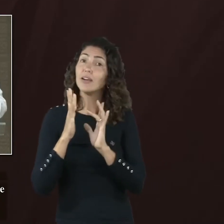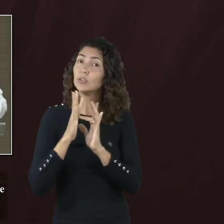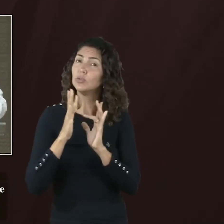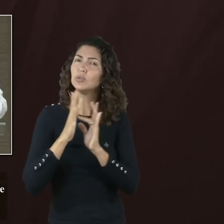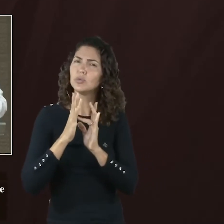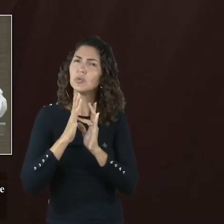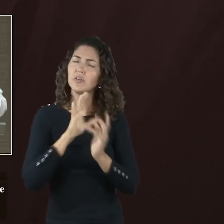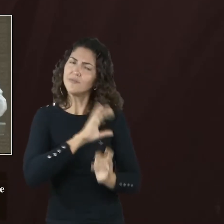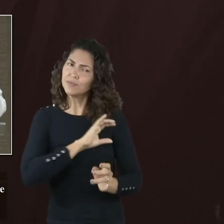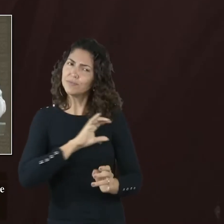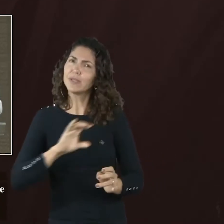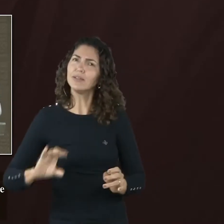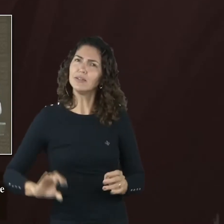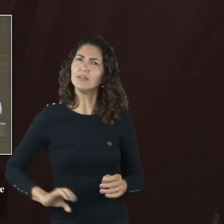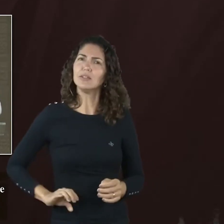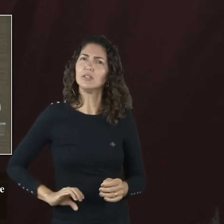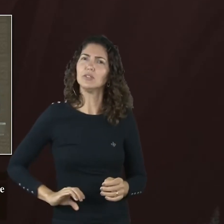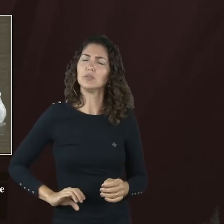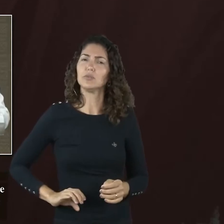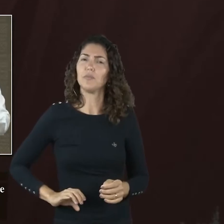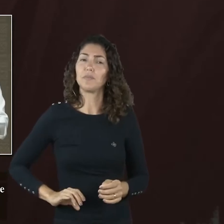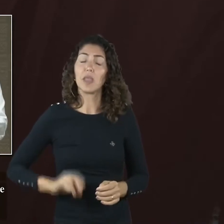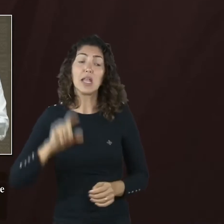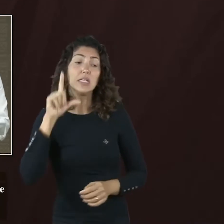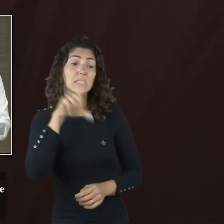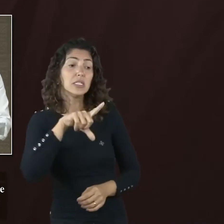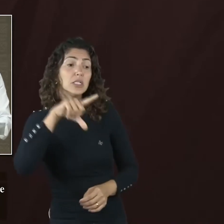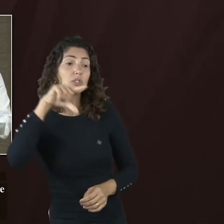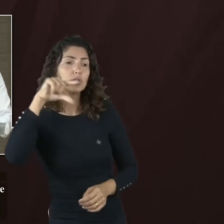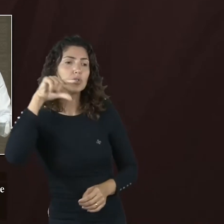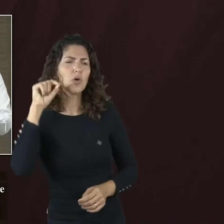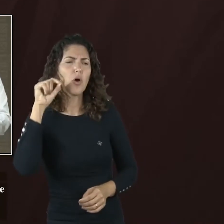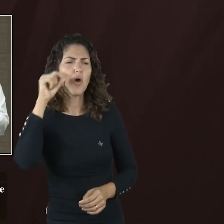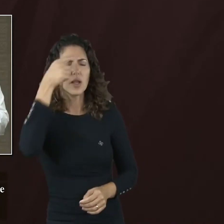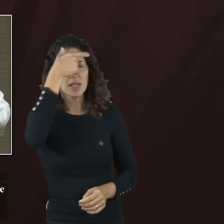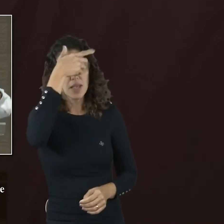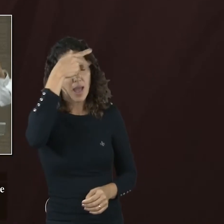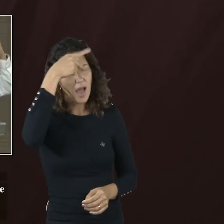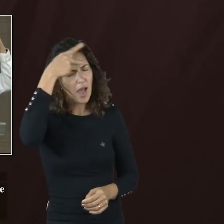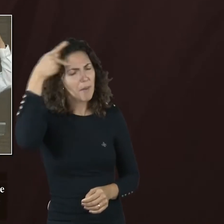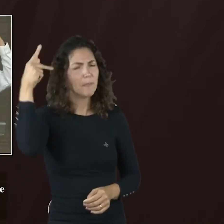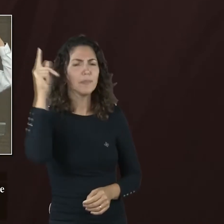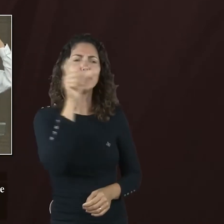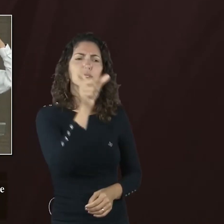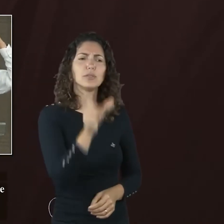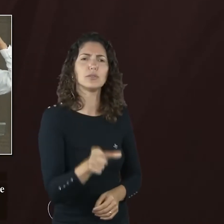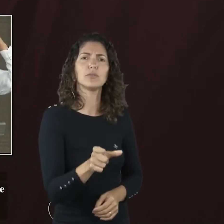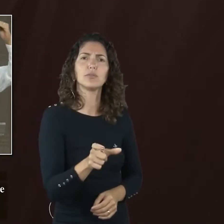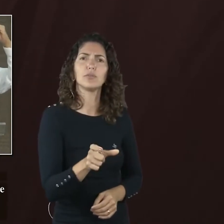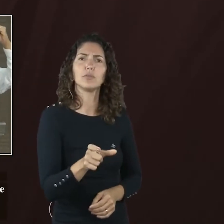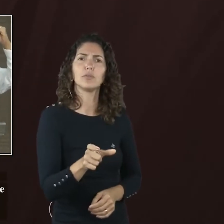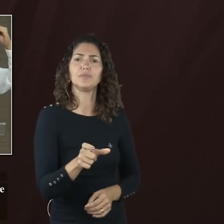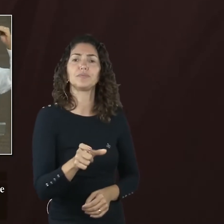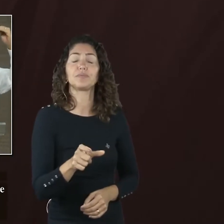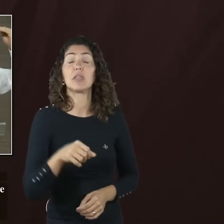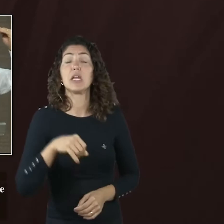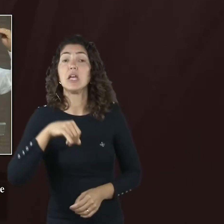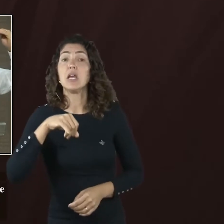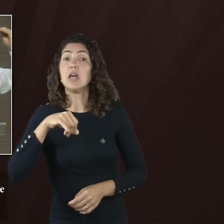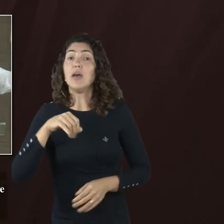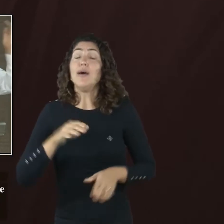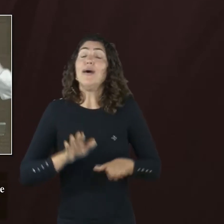vaso, né, que ele quer usar, a quem ele quer usar, não é isso? Embora Barnabé esteja no topo da